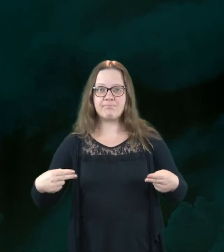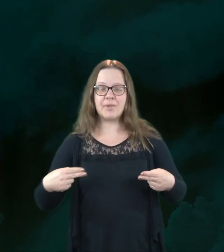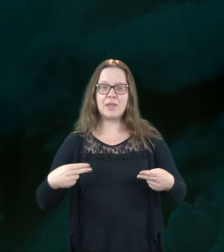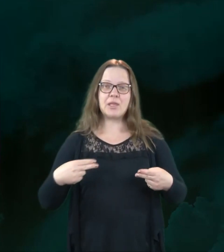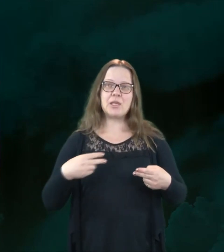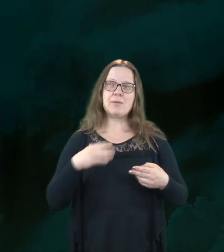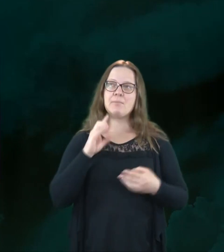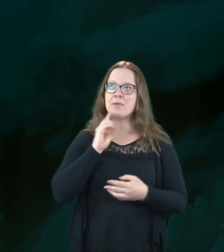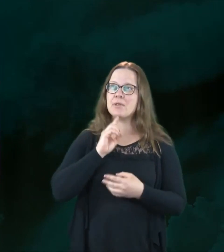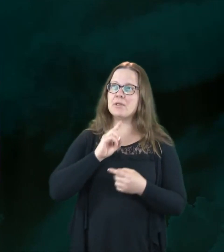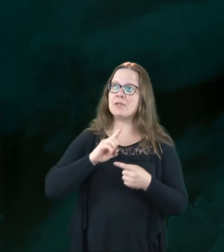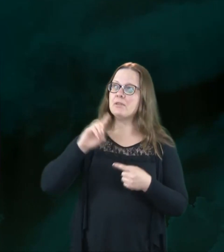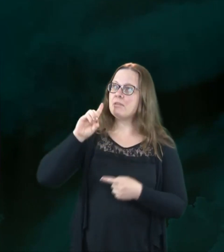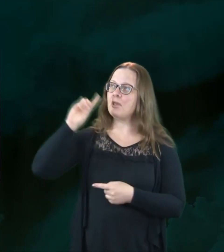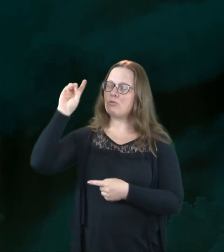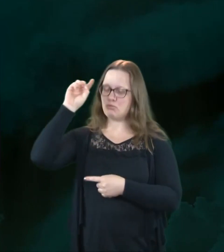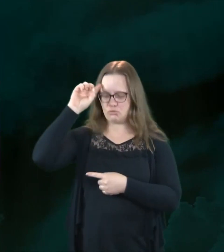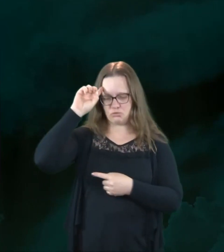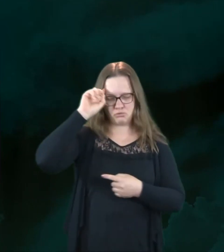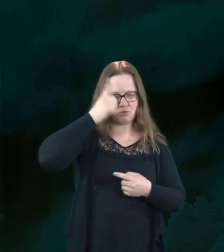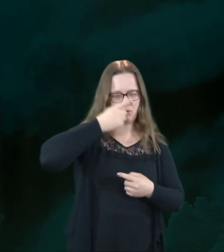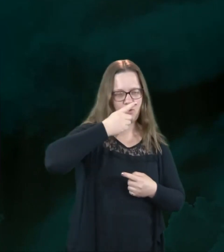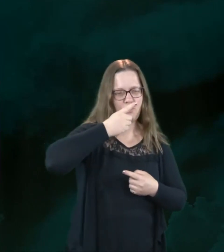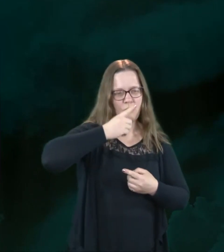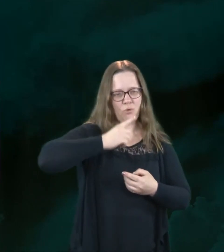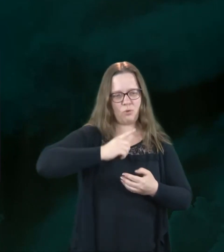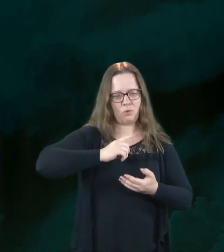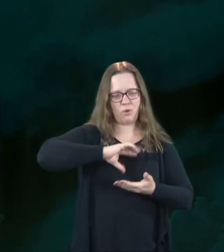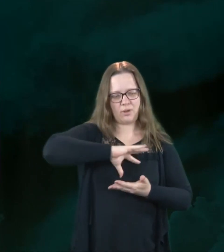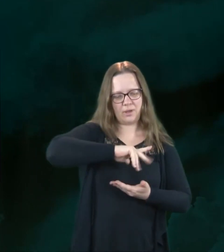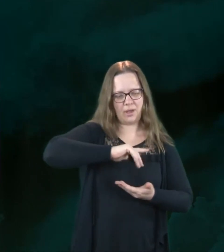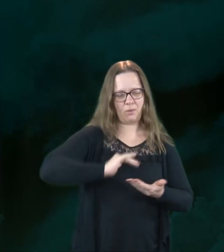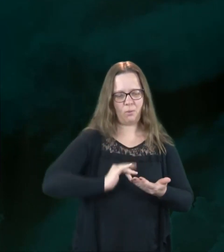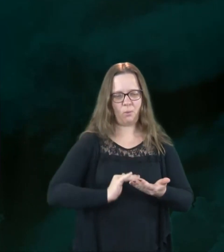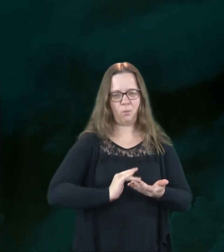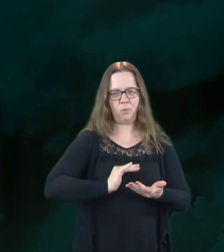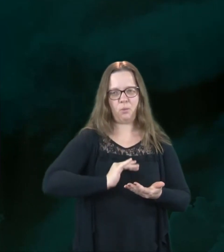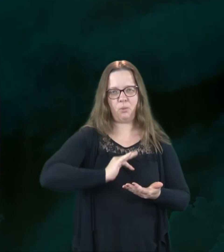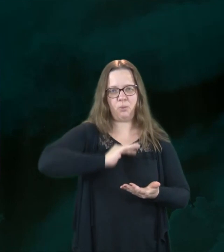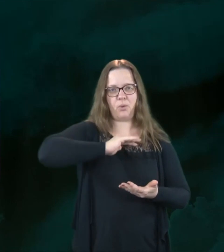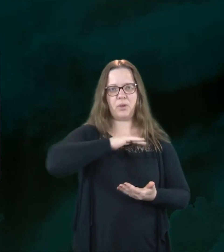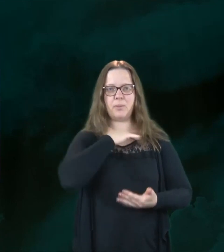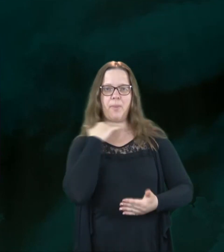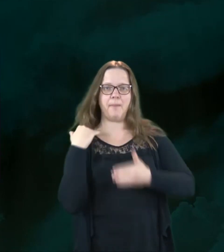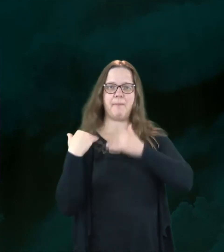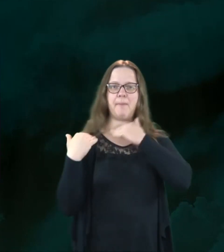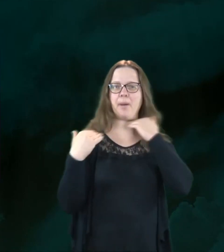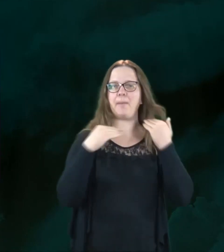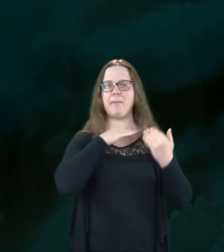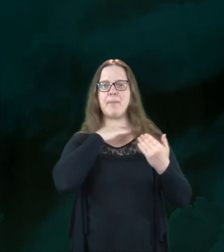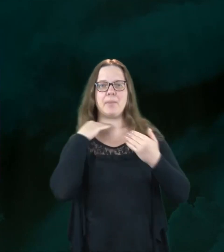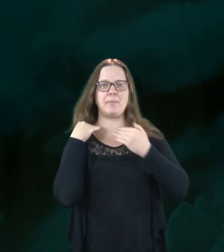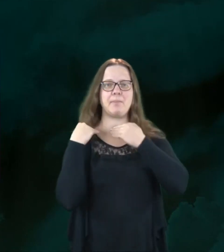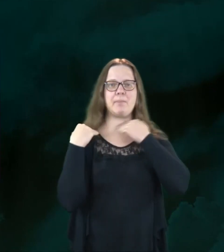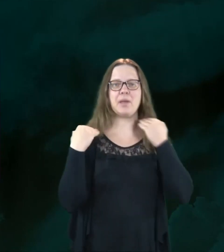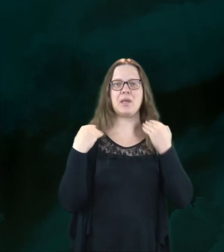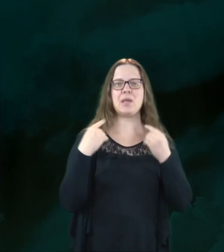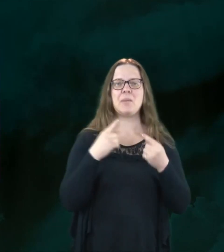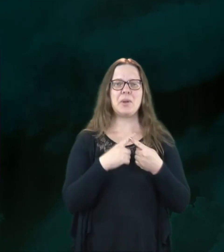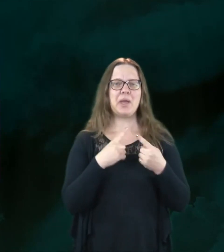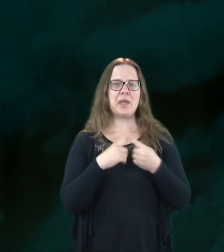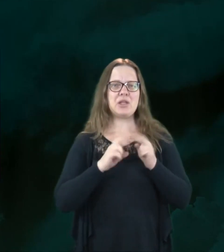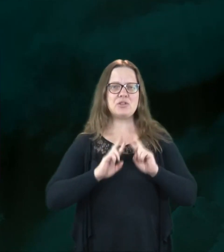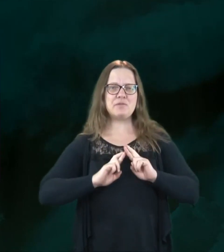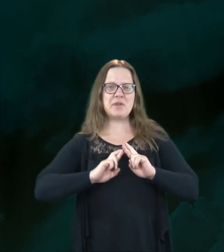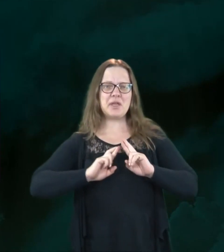julgadas, morreram, como eles eram criaturas que possuíam espírito, não como nós, nosso espírito foi criado